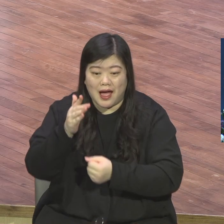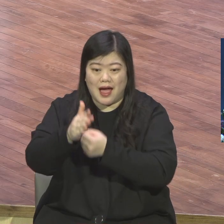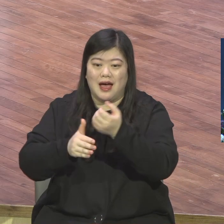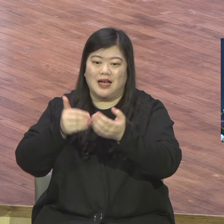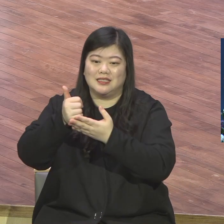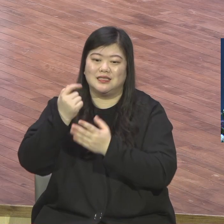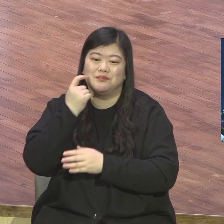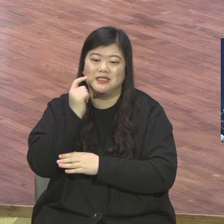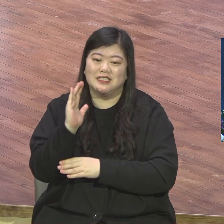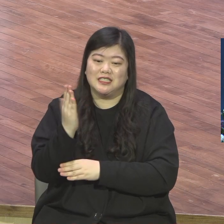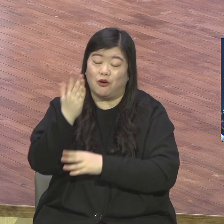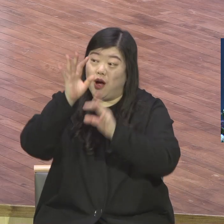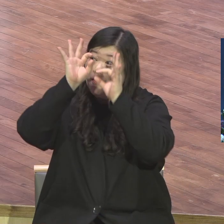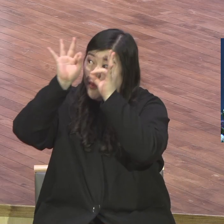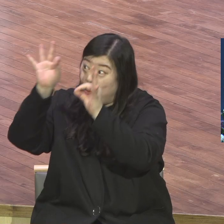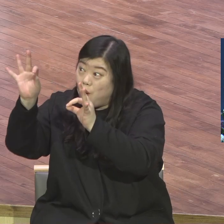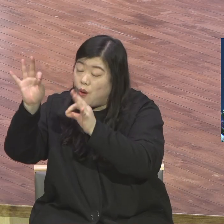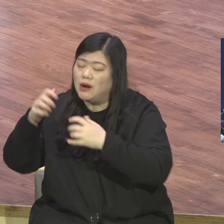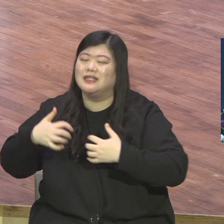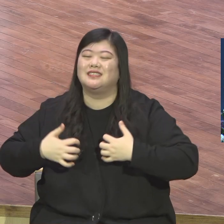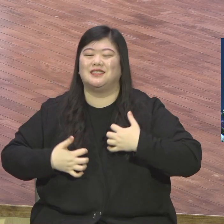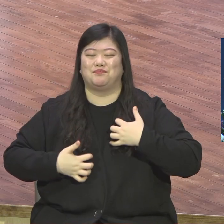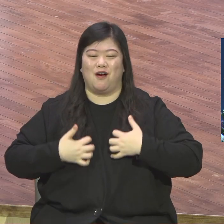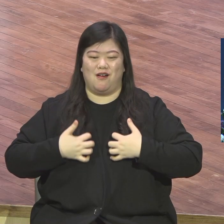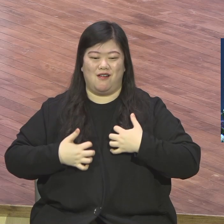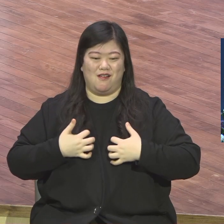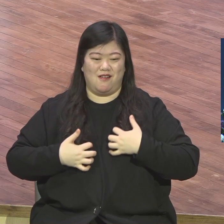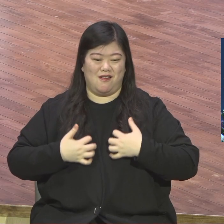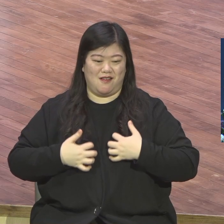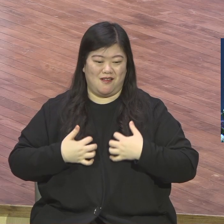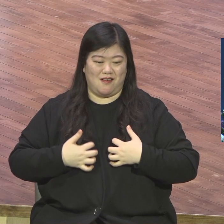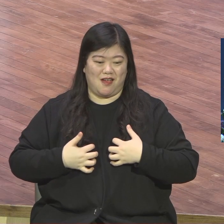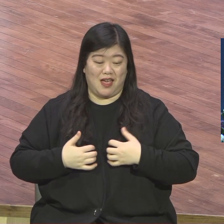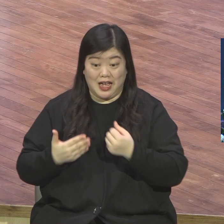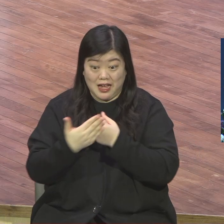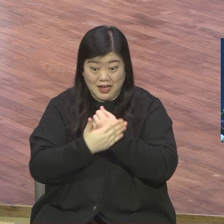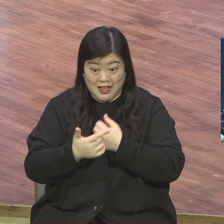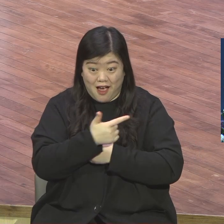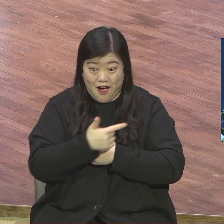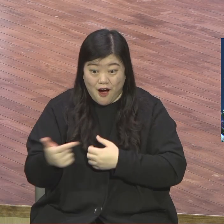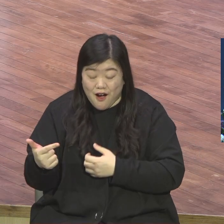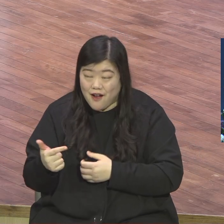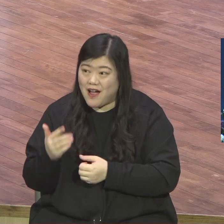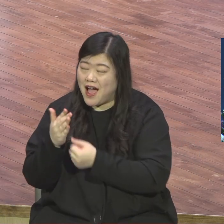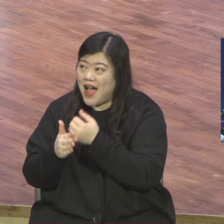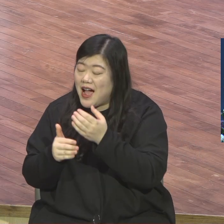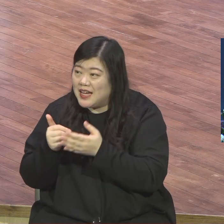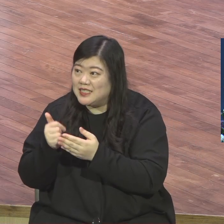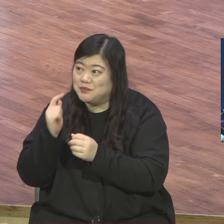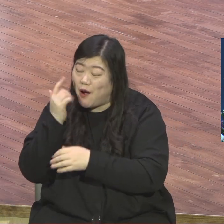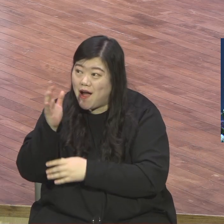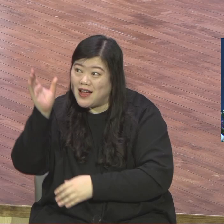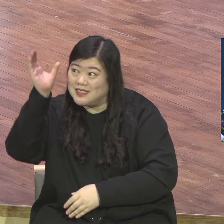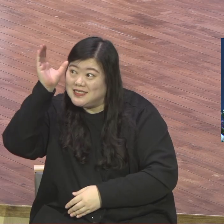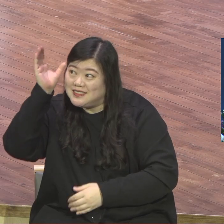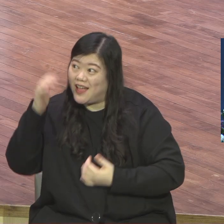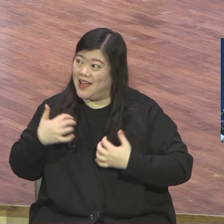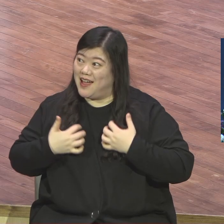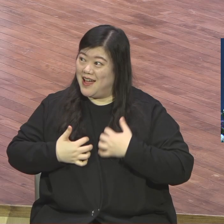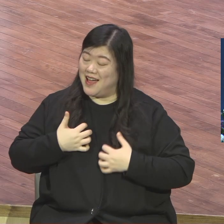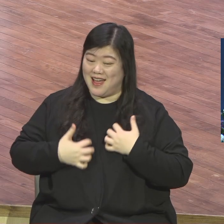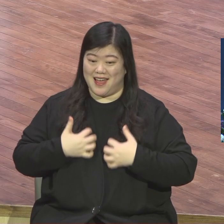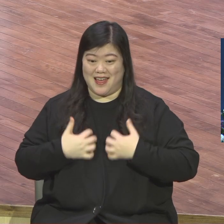바라보고 즐거워하는 삶이에요. 이제부터 즐거워하는 사람. 다시 말해서